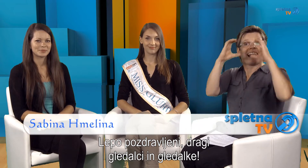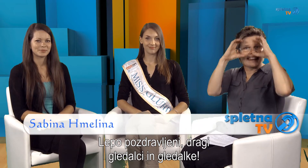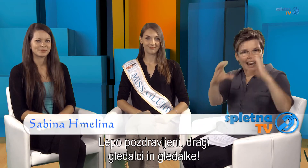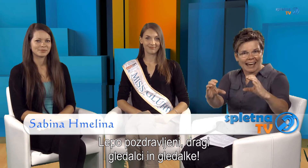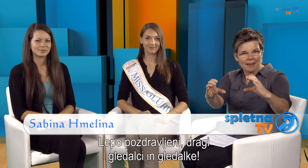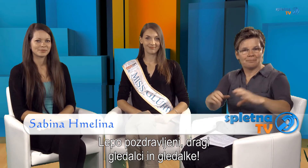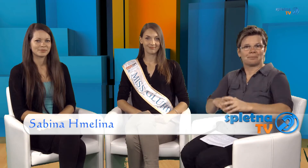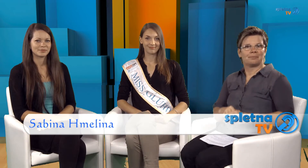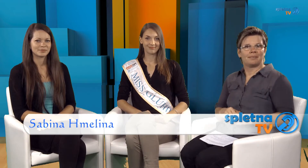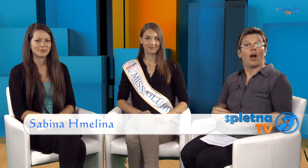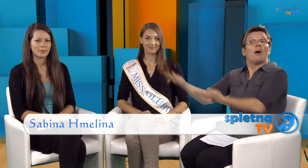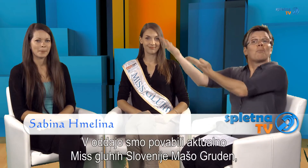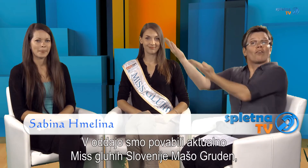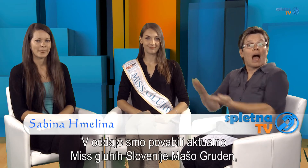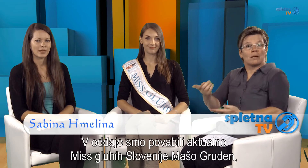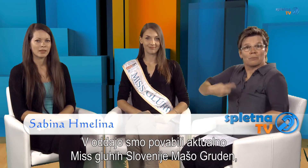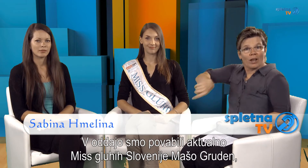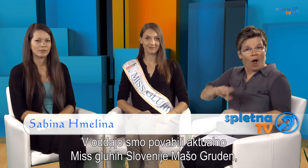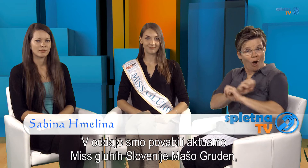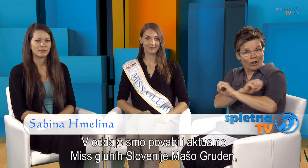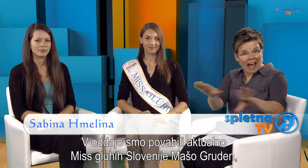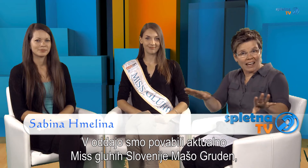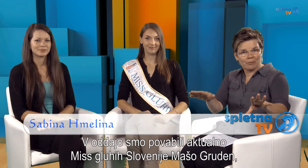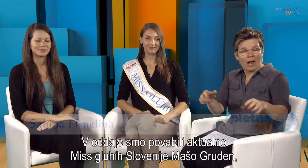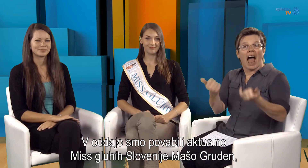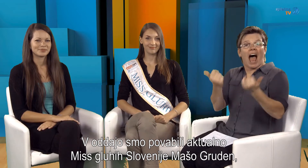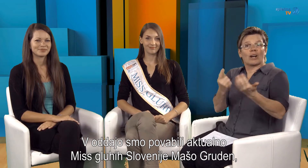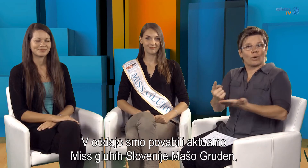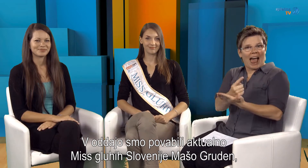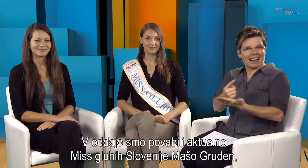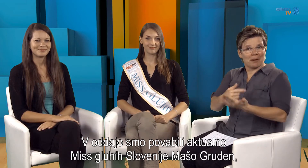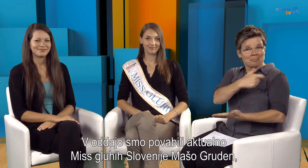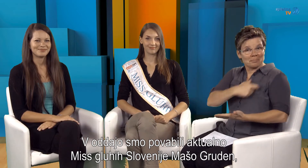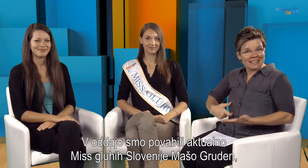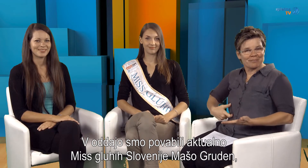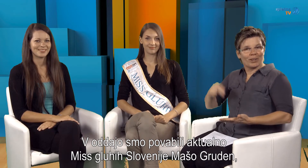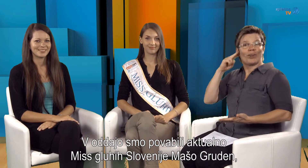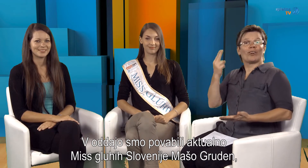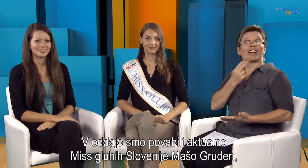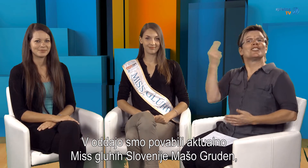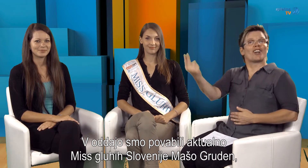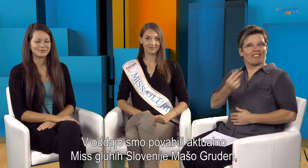Gebelek kellem. Próbáltuk, de várjál. Hát, hogy elve. Nyugi, ne